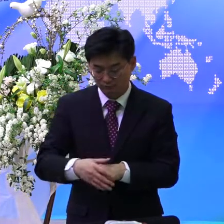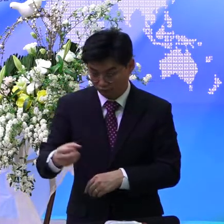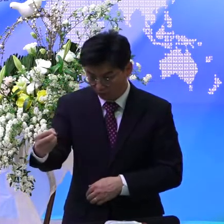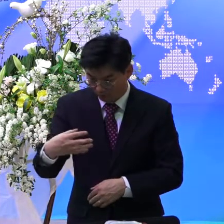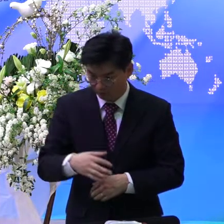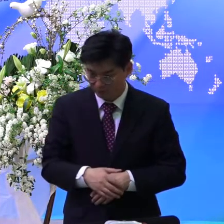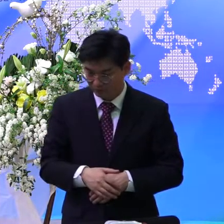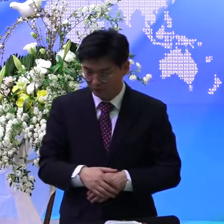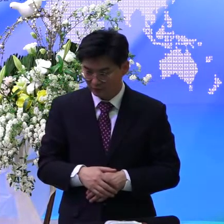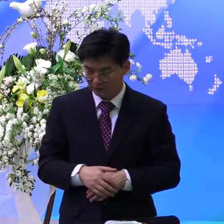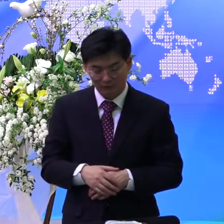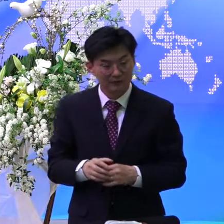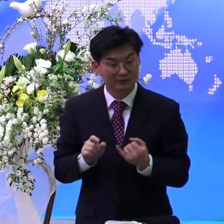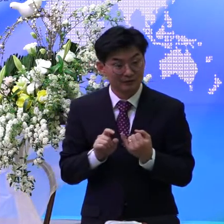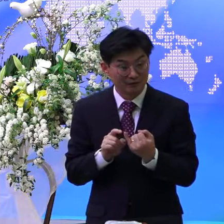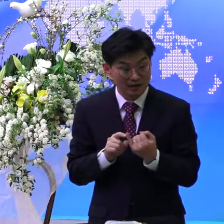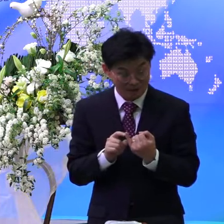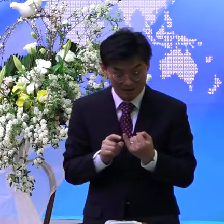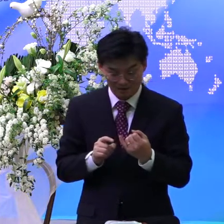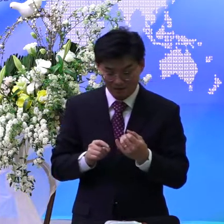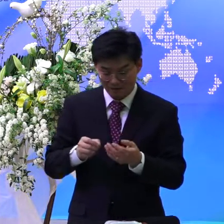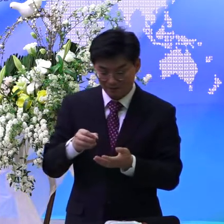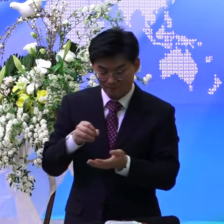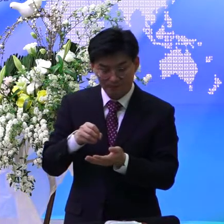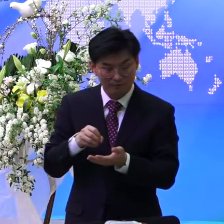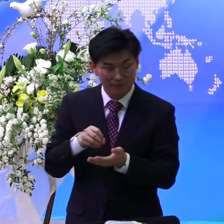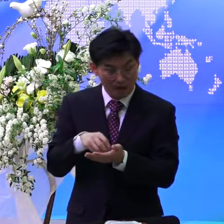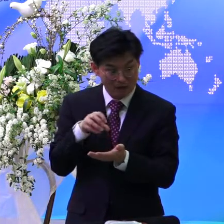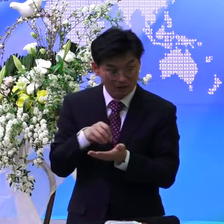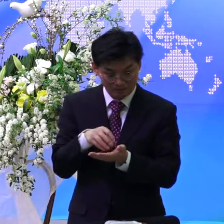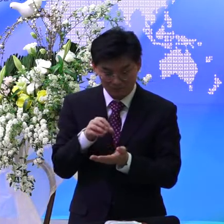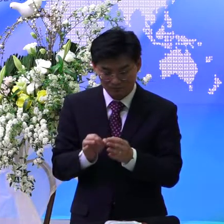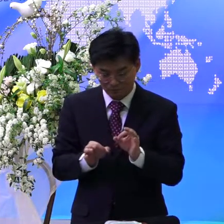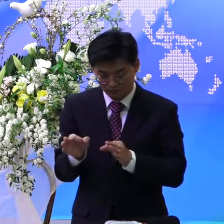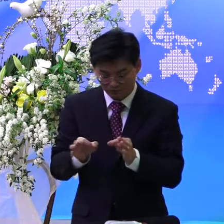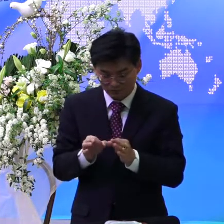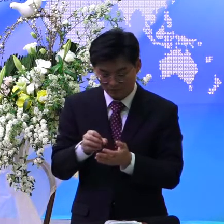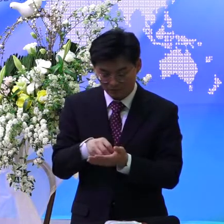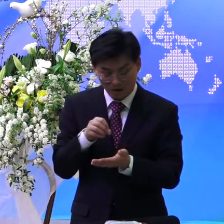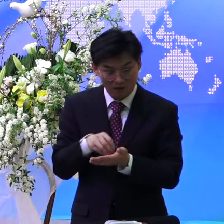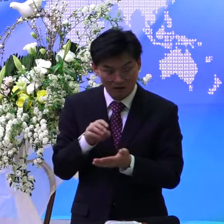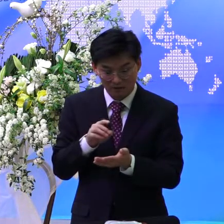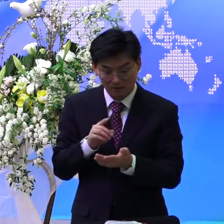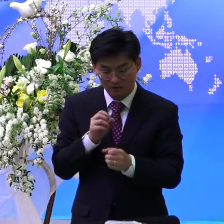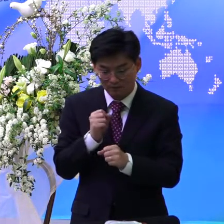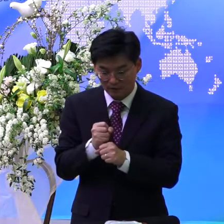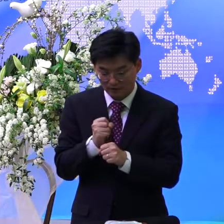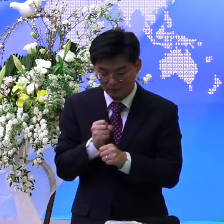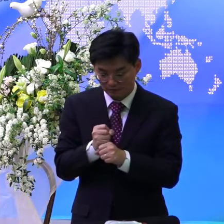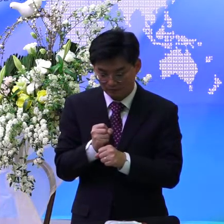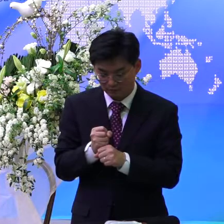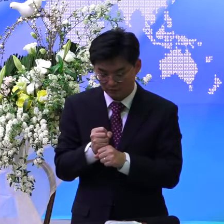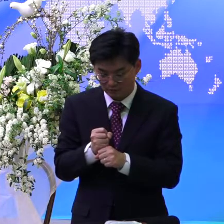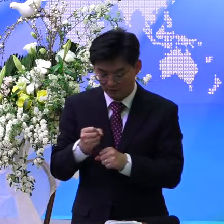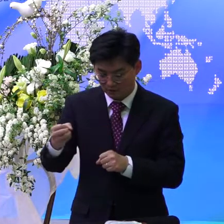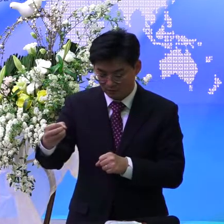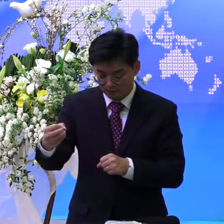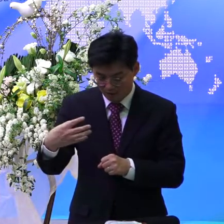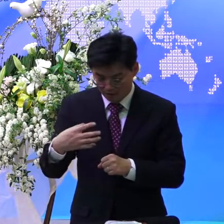그런데 이 김학영 대표가 그 소리를 들을 때는 보통의 말이 아니라 특별한 음성으로 들렸고